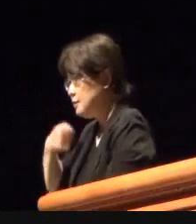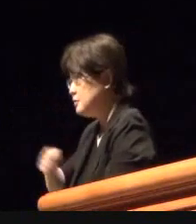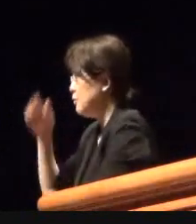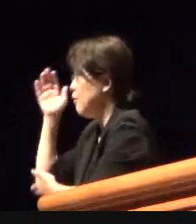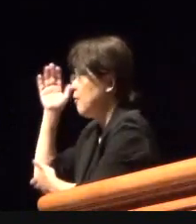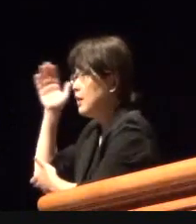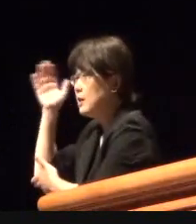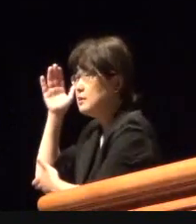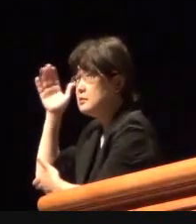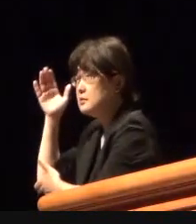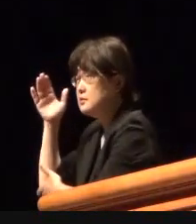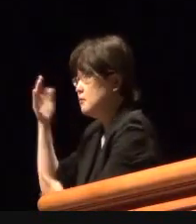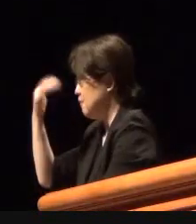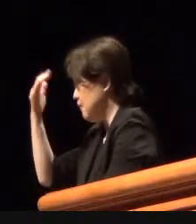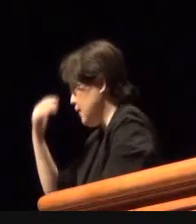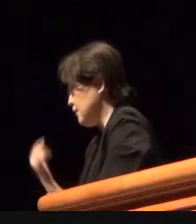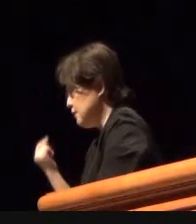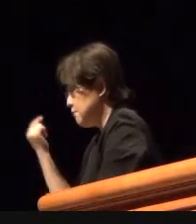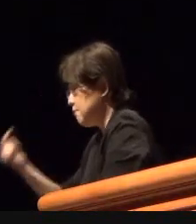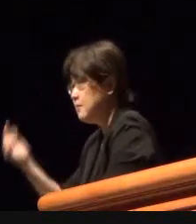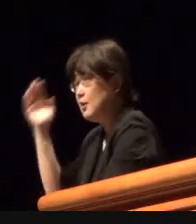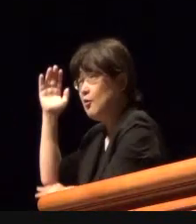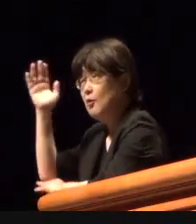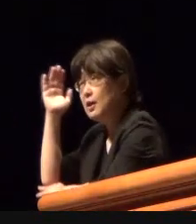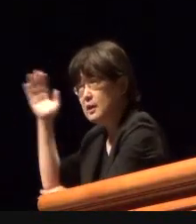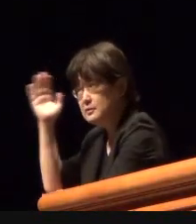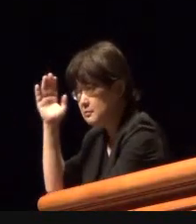たくさんさせていただきました。